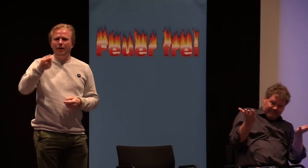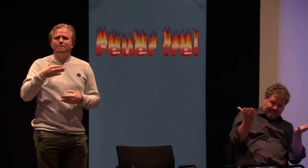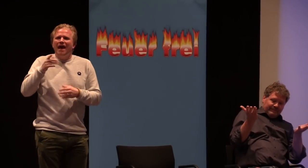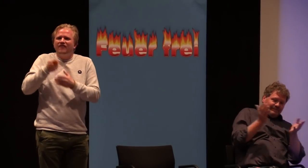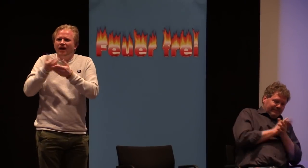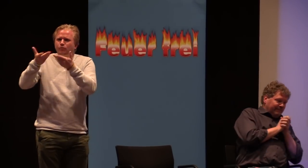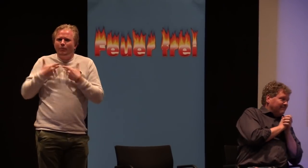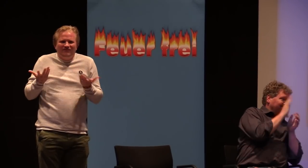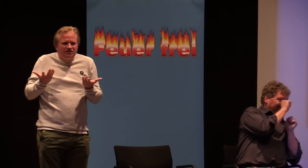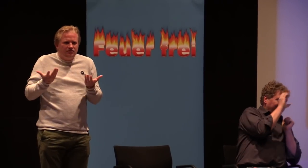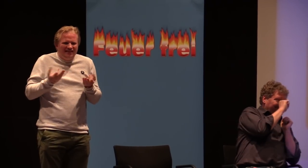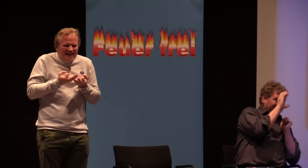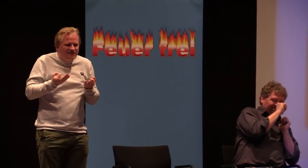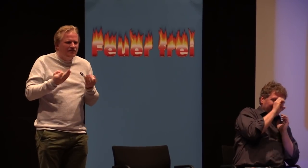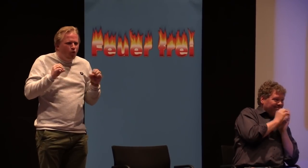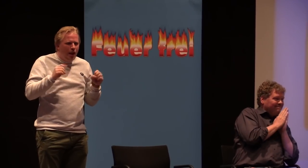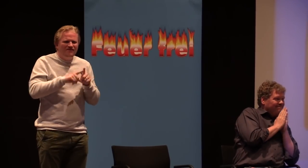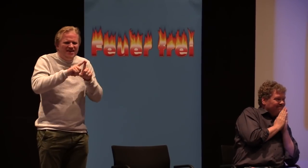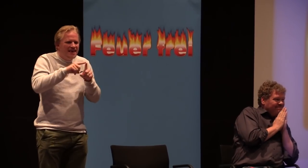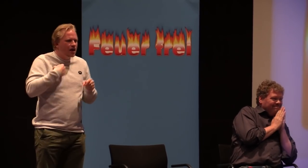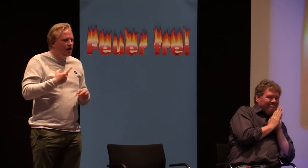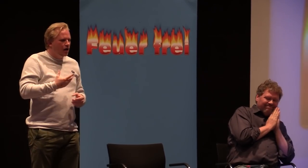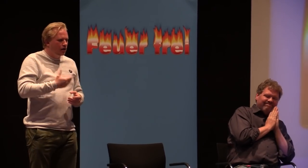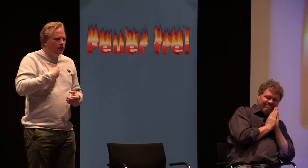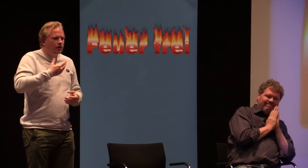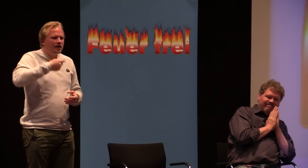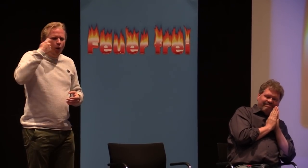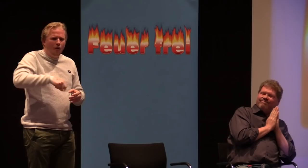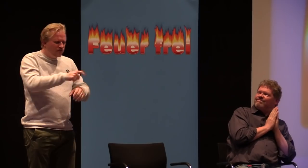den Eindruck, da ist nichts. Ich bekomme keinen Mehrwert von irgendwelchen Landesverbänden.